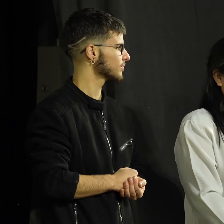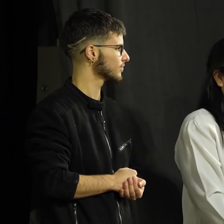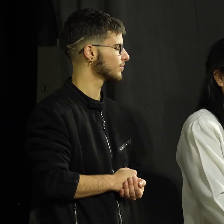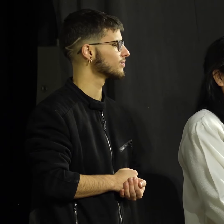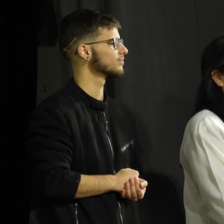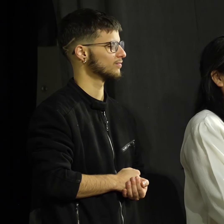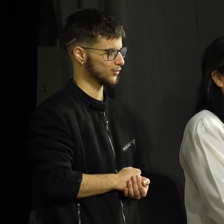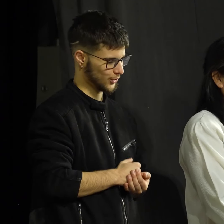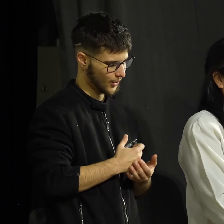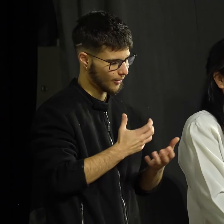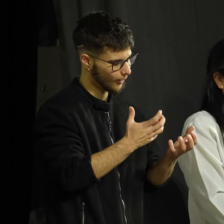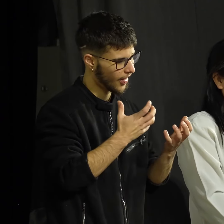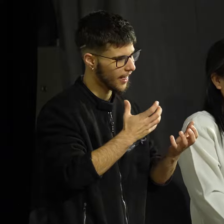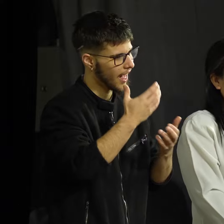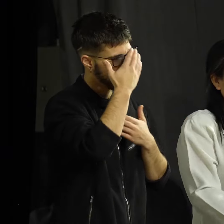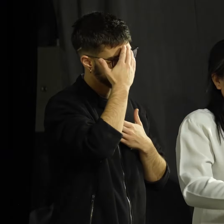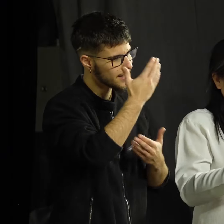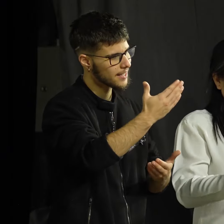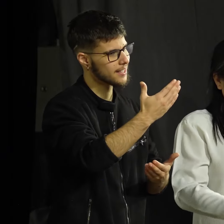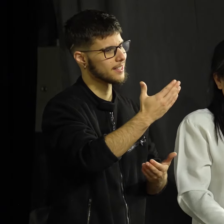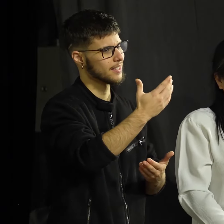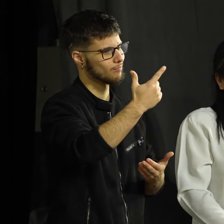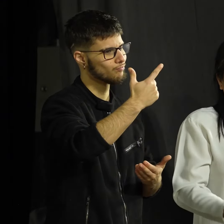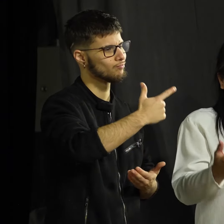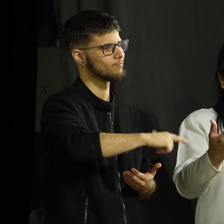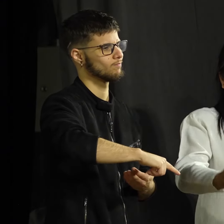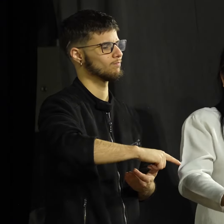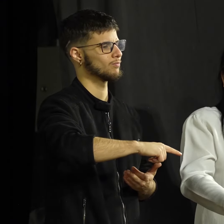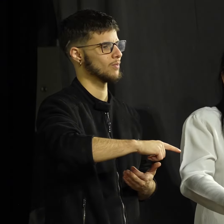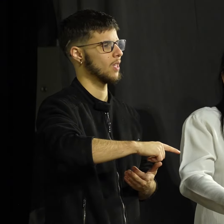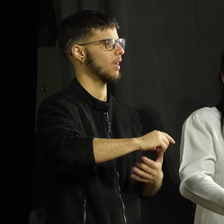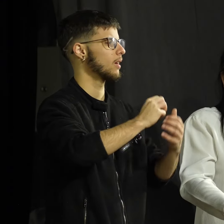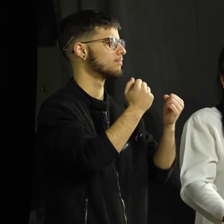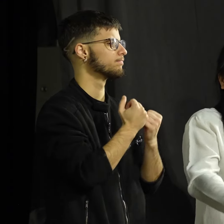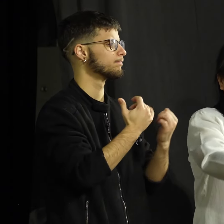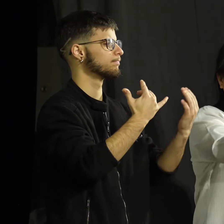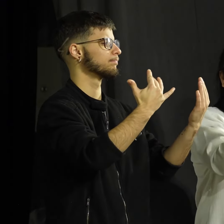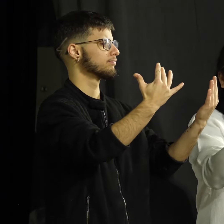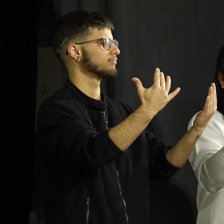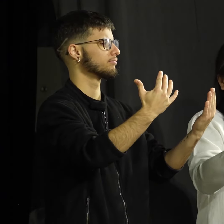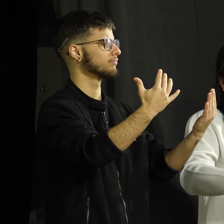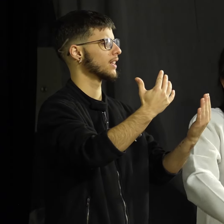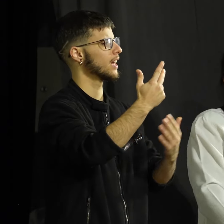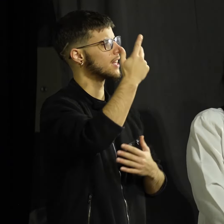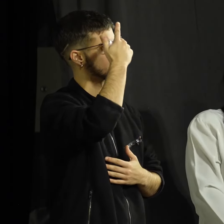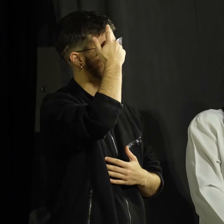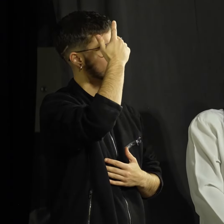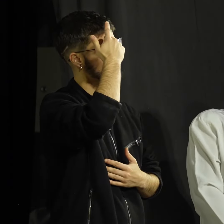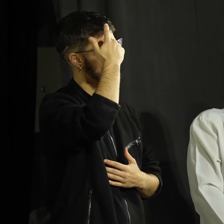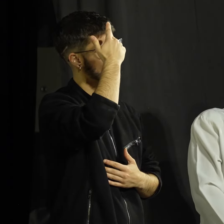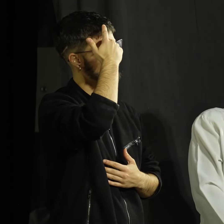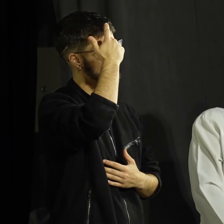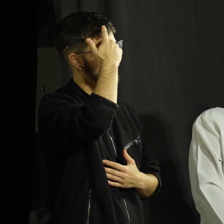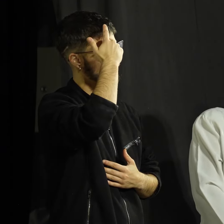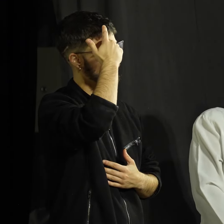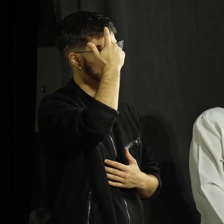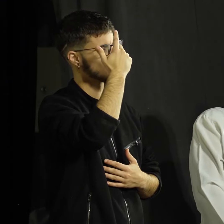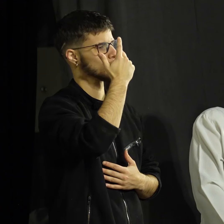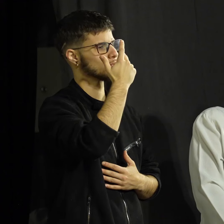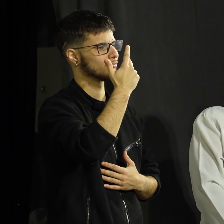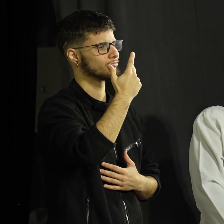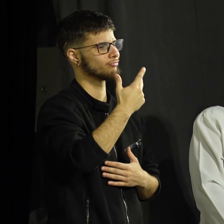Eu queria agradecer novamente por todos aqui de São Paulo por estarem nos recebendo dessa